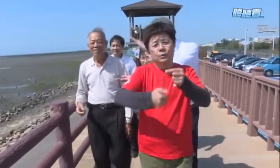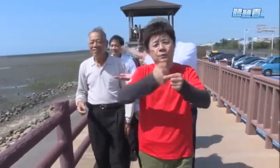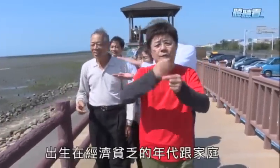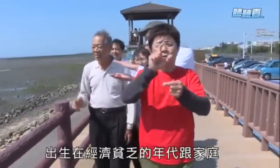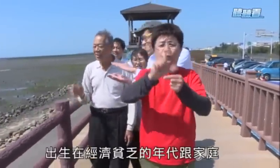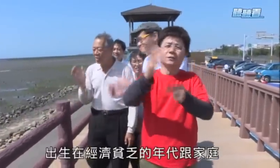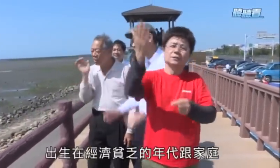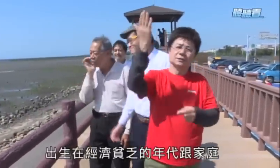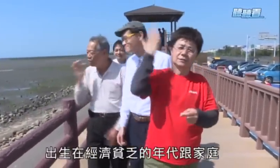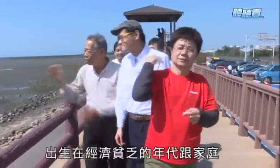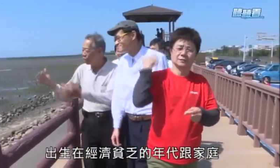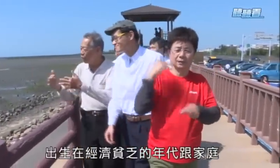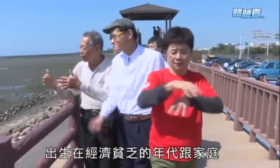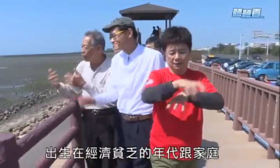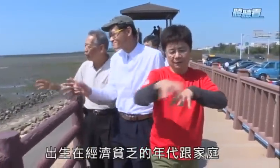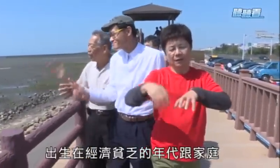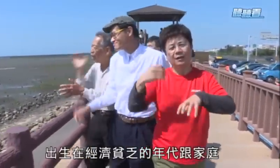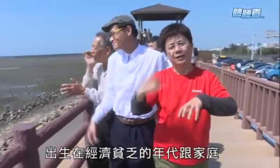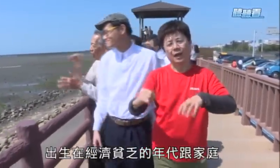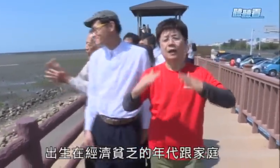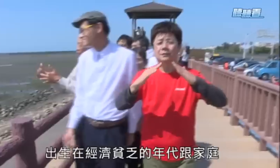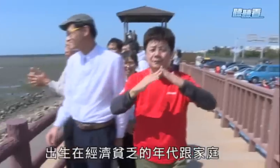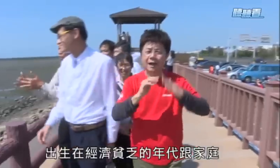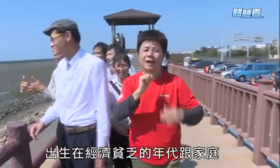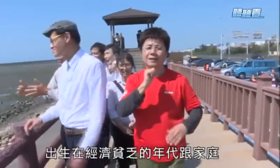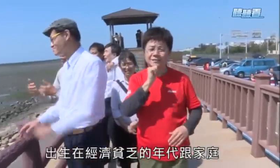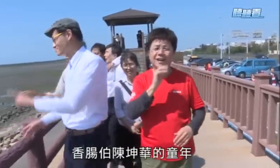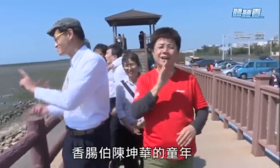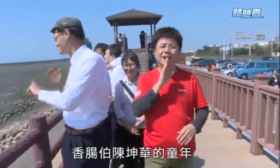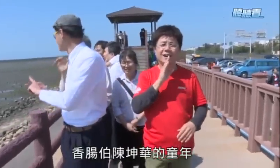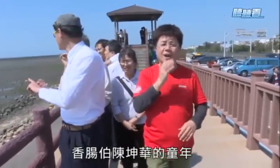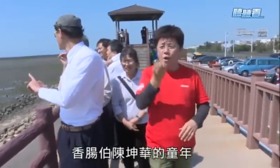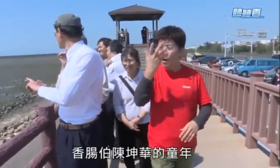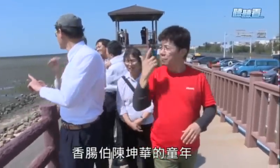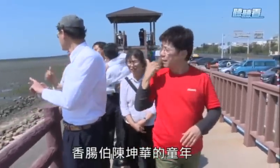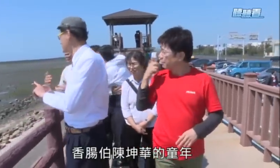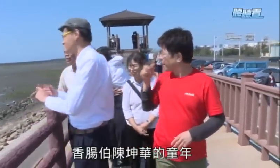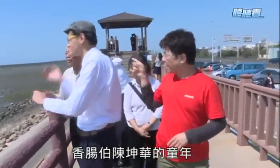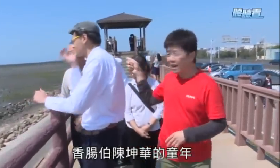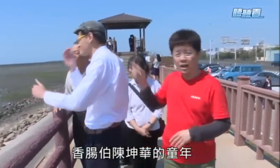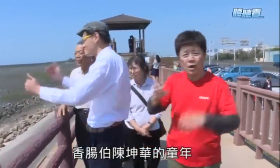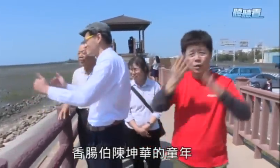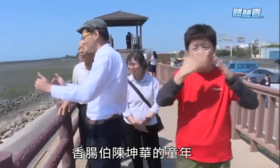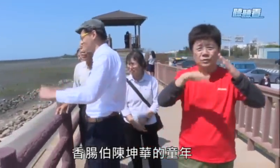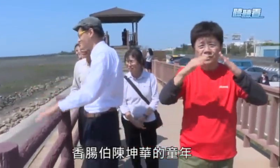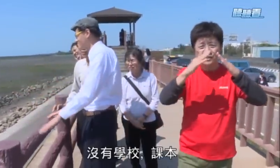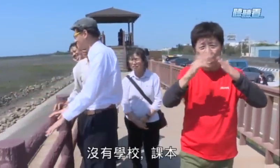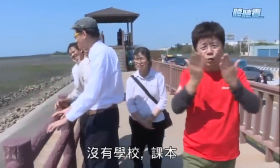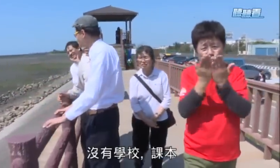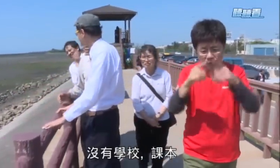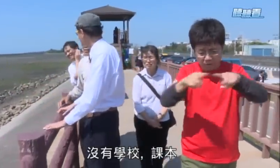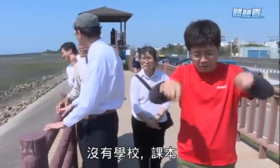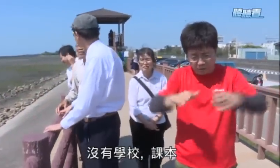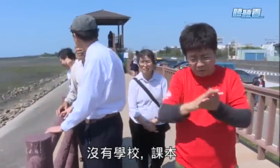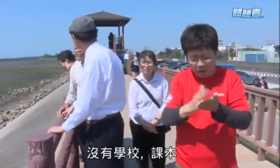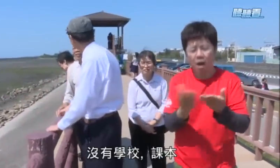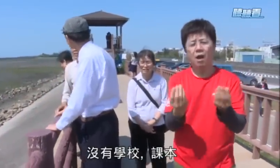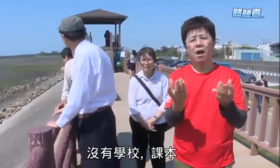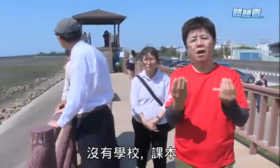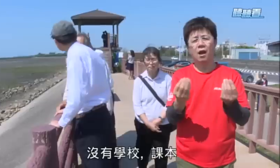出生在经济贫乏的年代跟家庭，香肠伯啊，陈坤华的童年没有学校课本，没